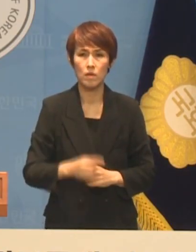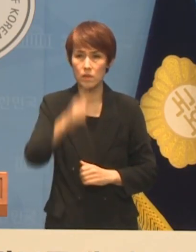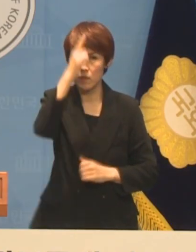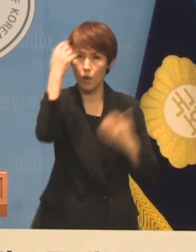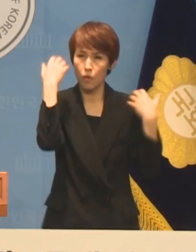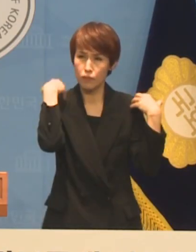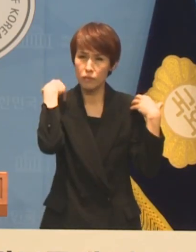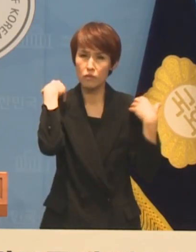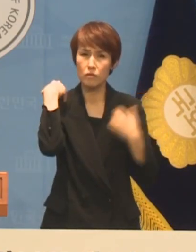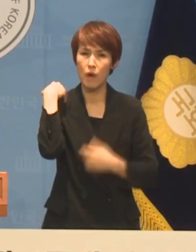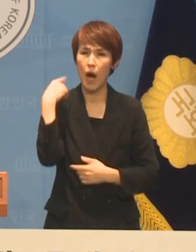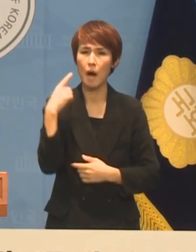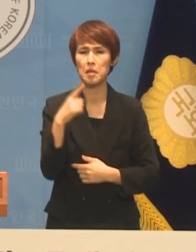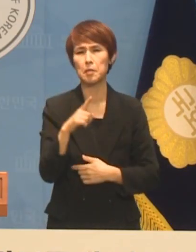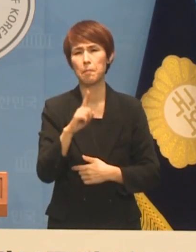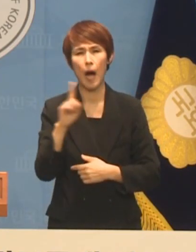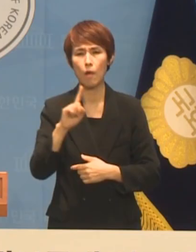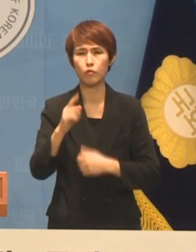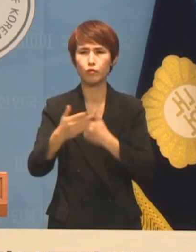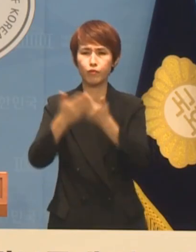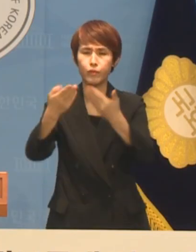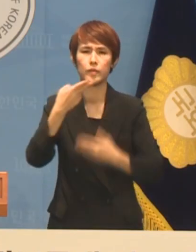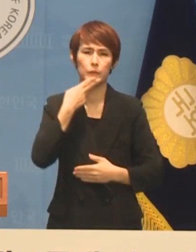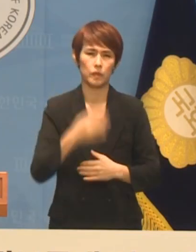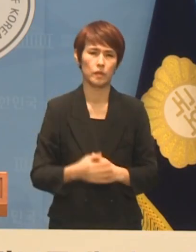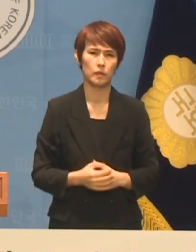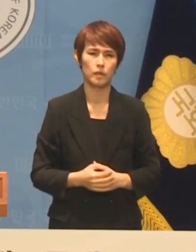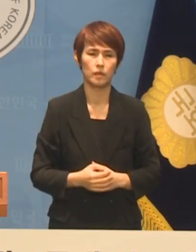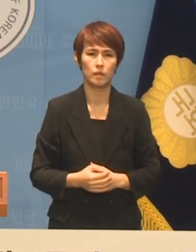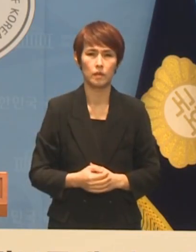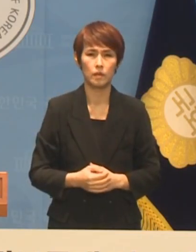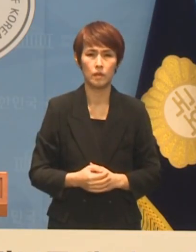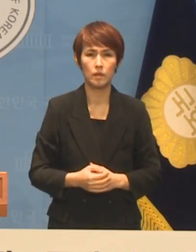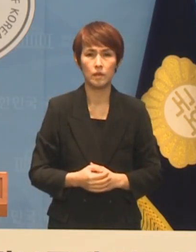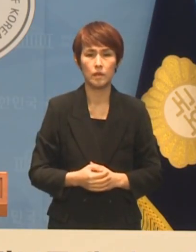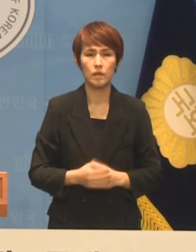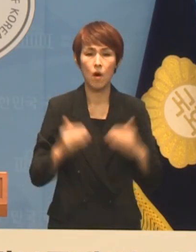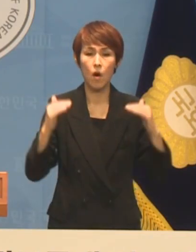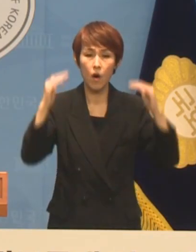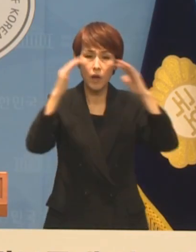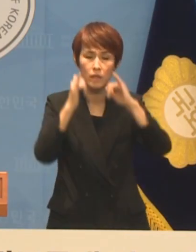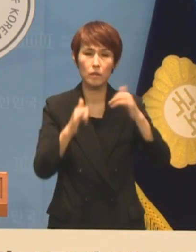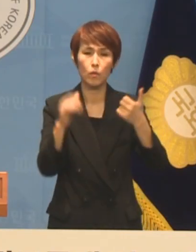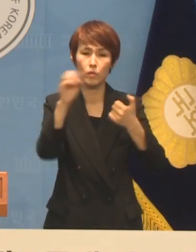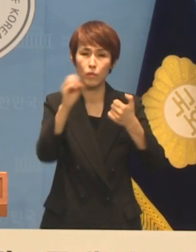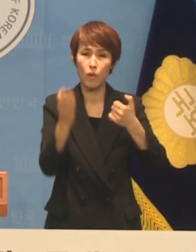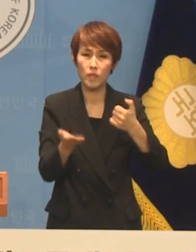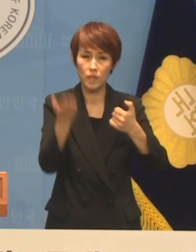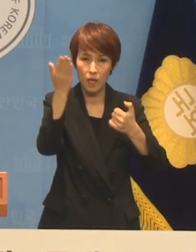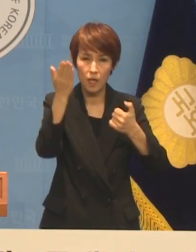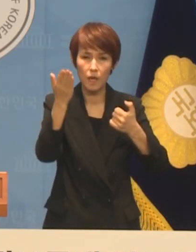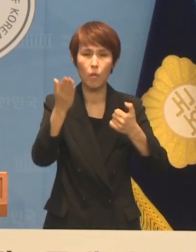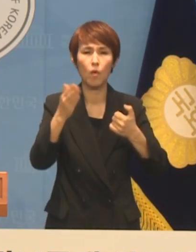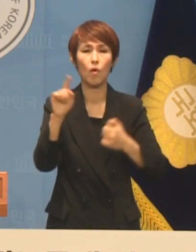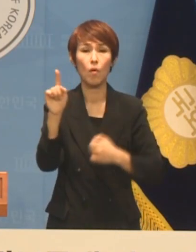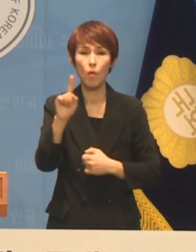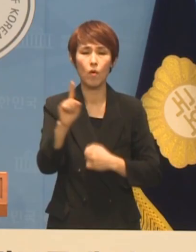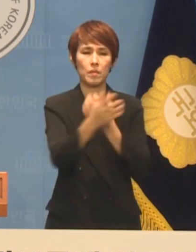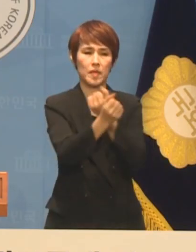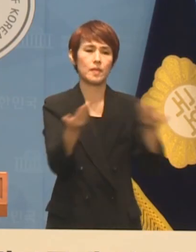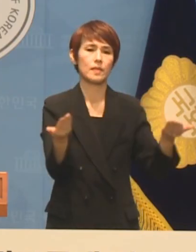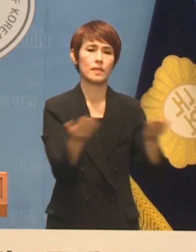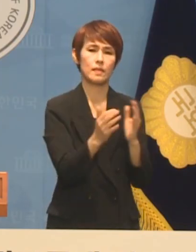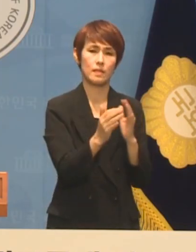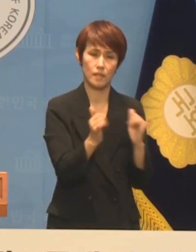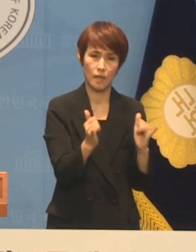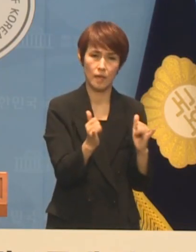정부든 묵인하고 있는지 궁금하고 우리나라 성인 인구 절반 이상을 차지하는 각종 비정규직들의